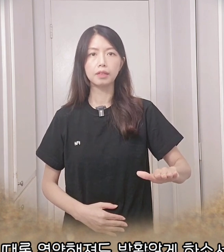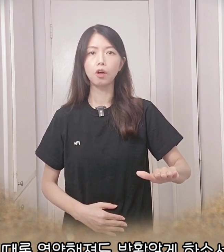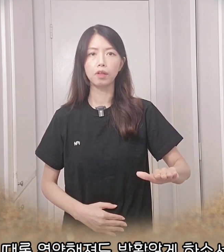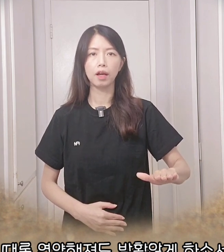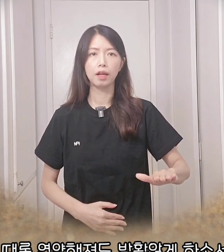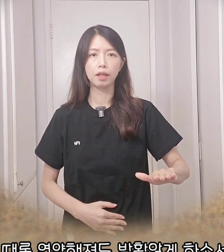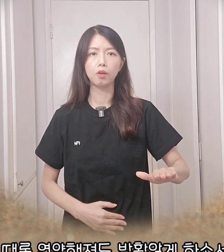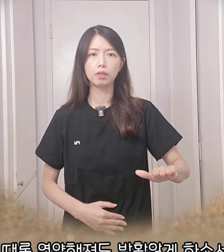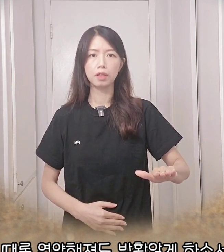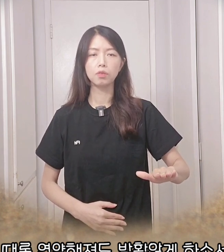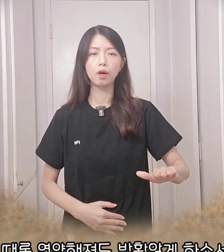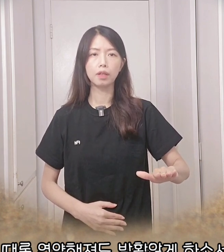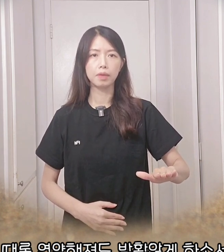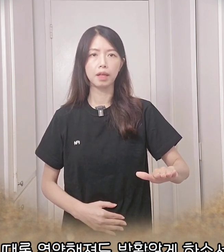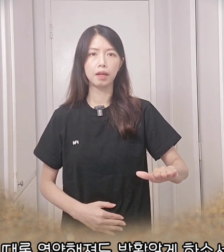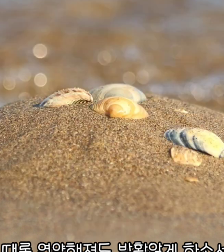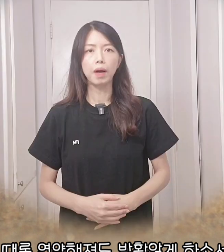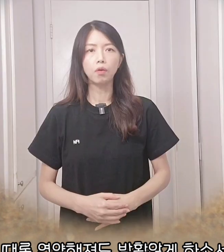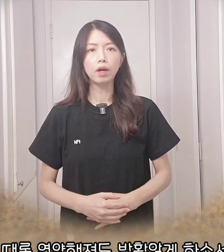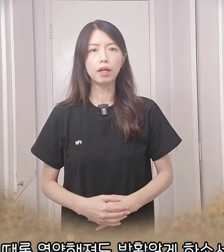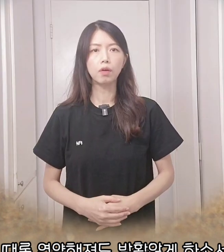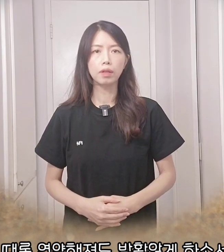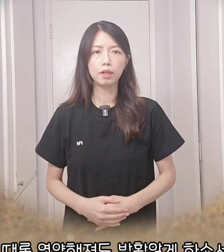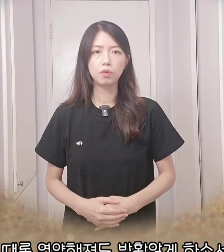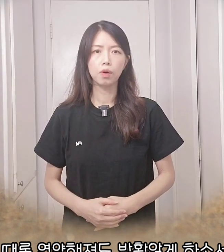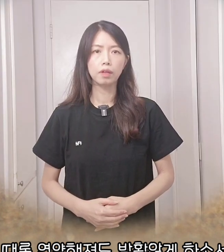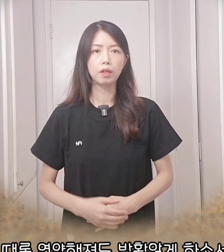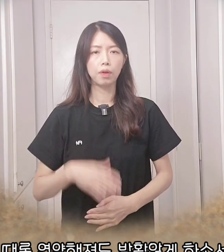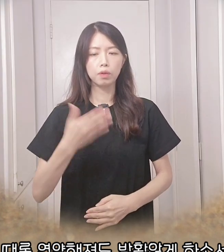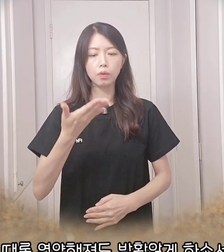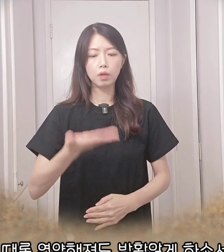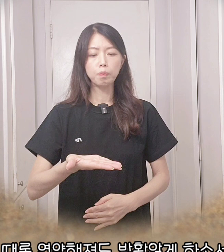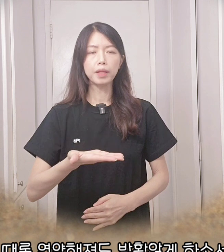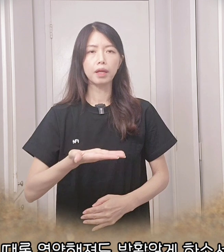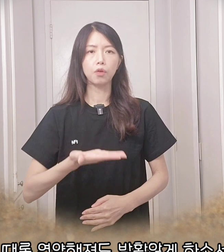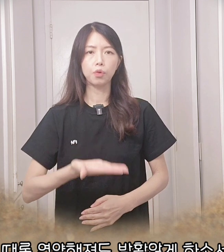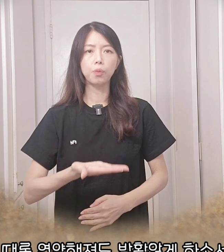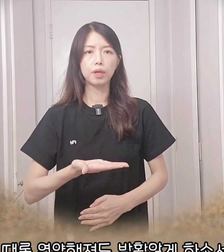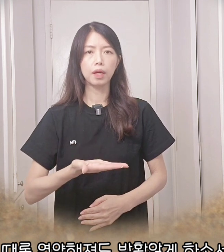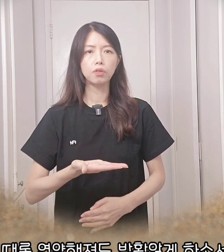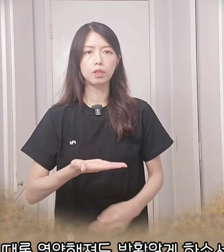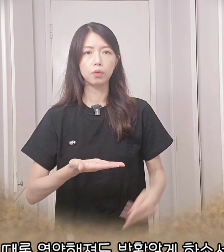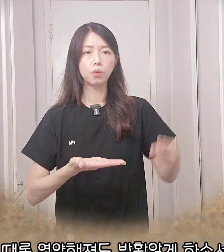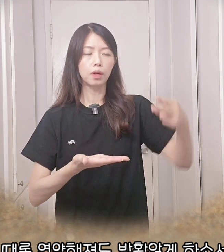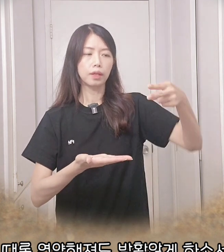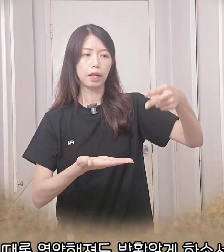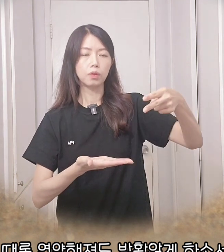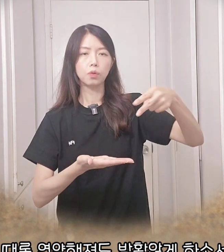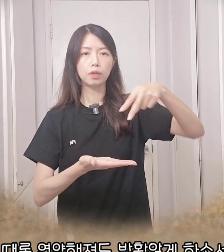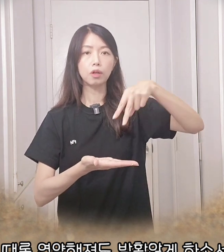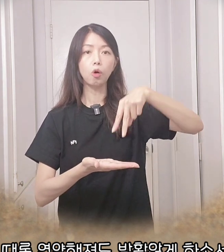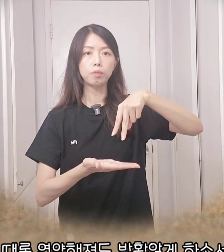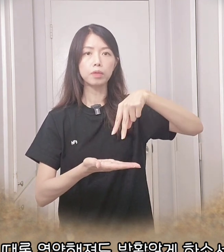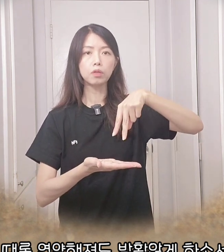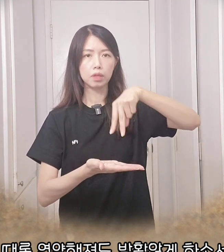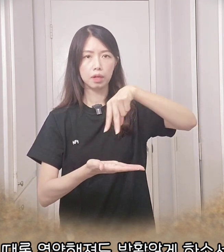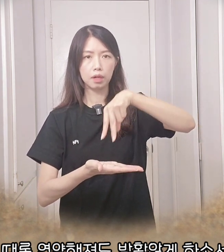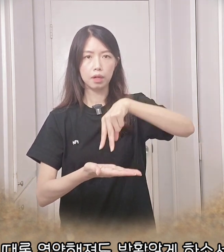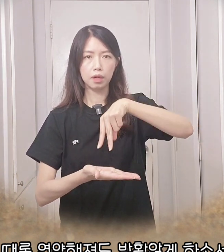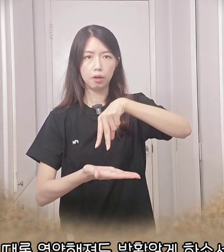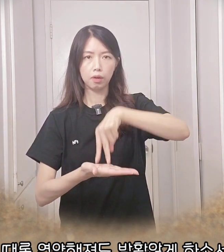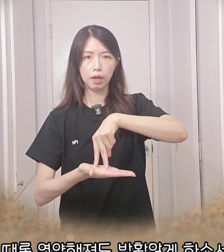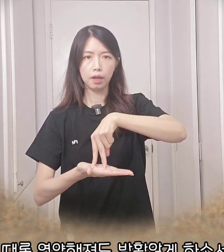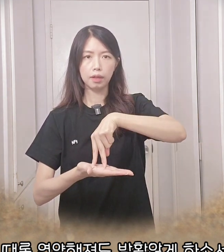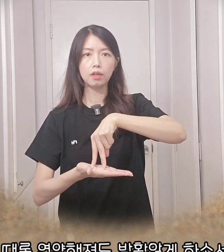하지만, 그러나 이런 뜻의 수어가 됩니다. 방황이라고 한 뜻의 수어는 왼손의 손바닥이 위로 보이게 해주시고 다른 손은